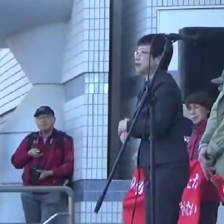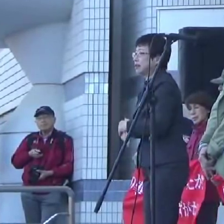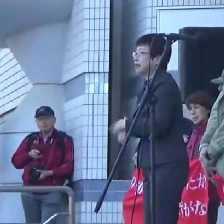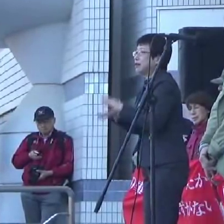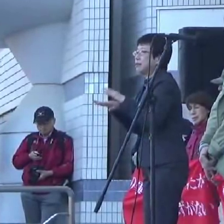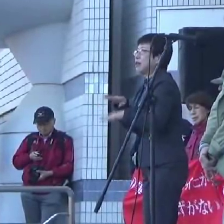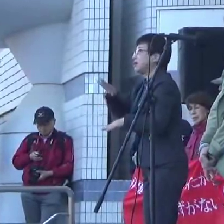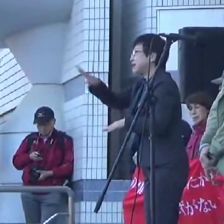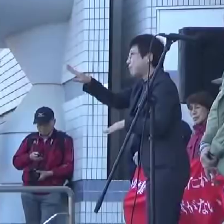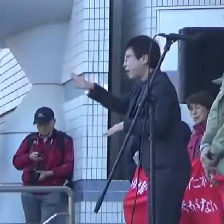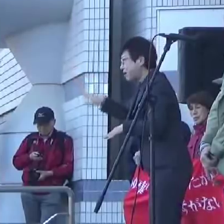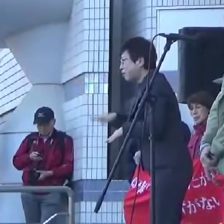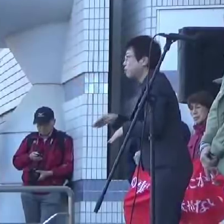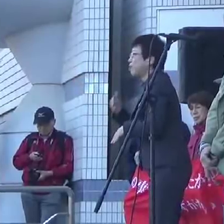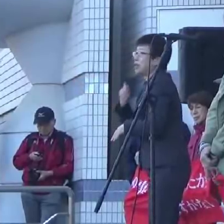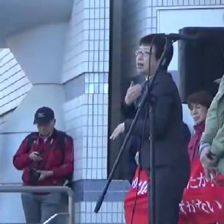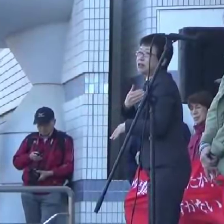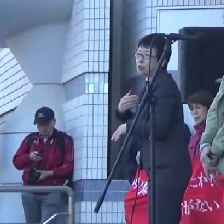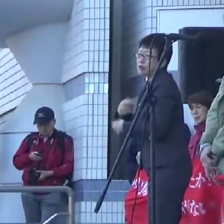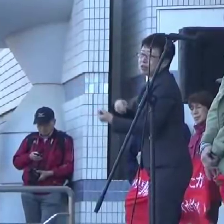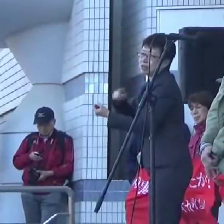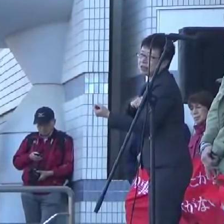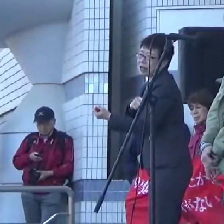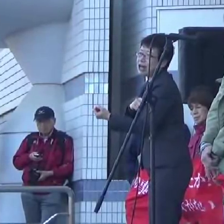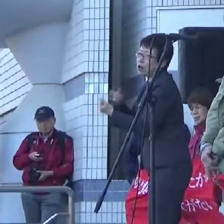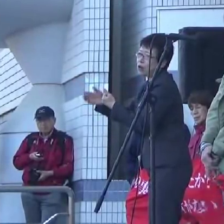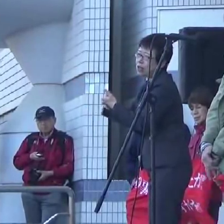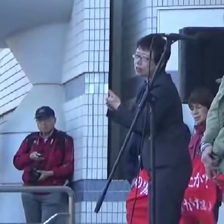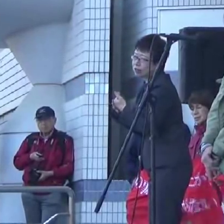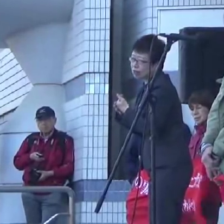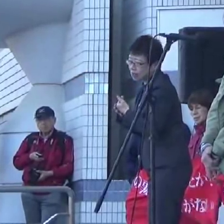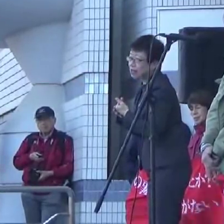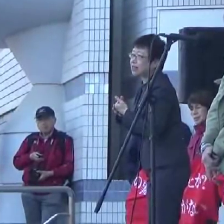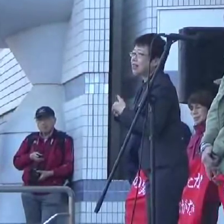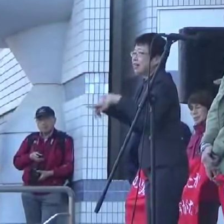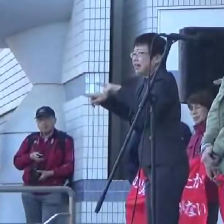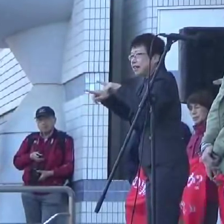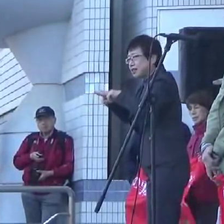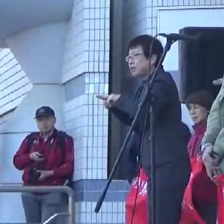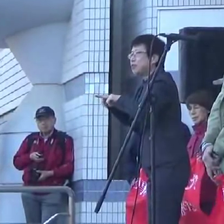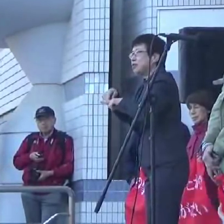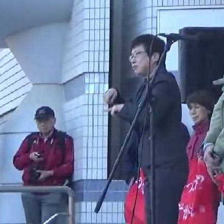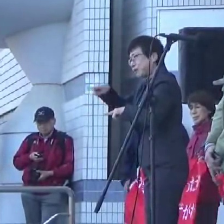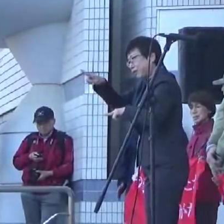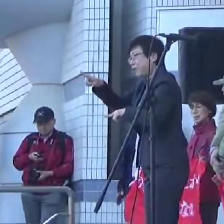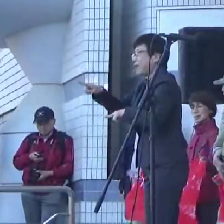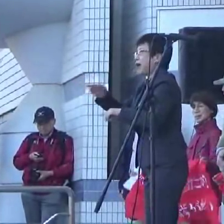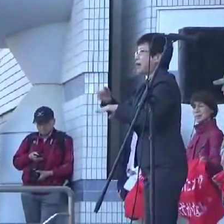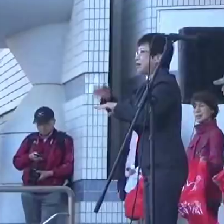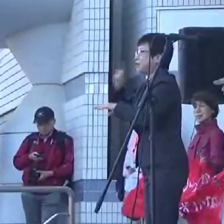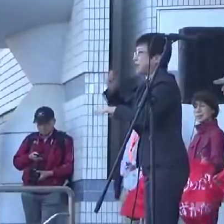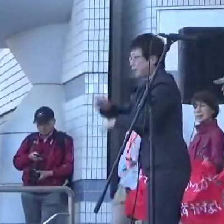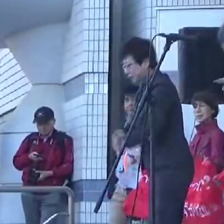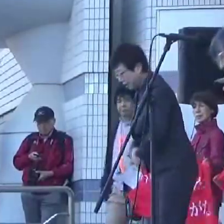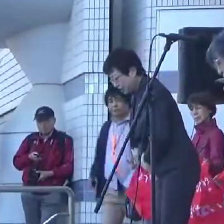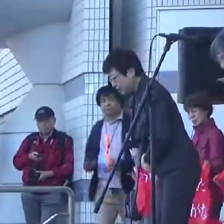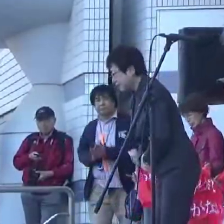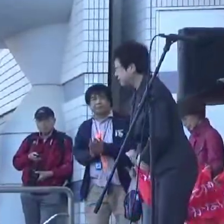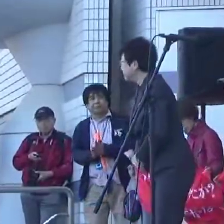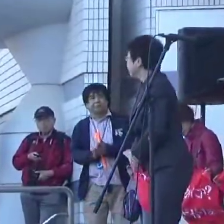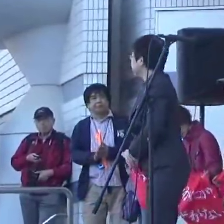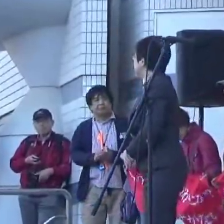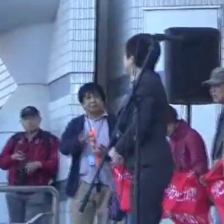皆様どうぞ私どもに力を貸していただきたい。ご一緒に進みましょう。どうもありがとうございました。